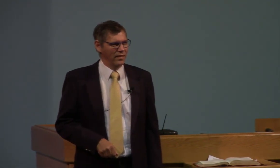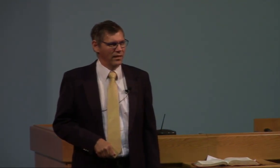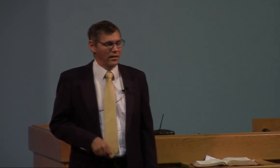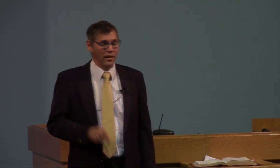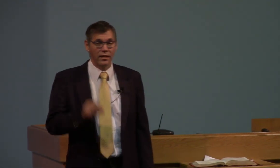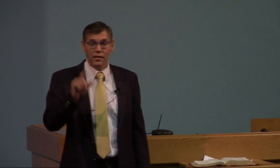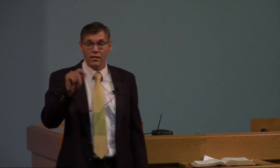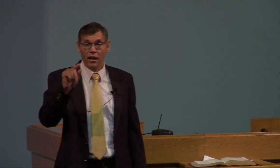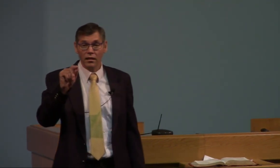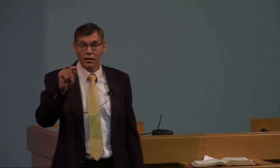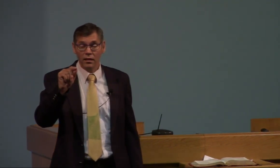Interessant.